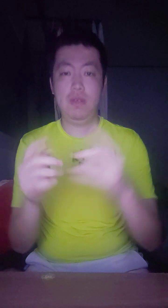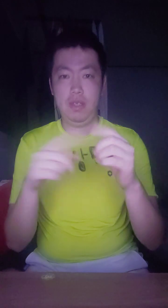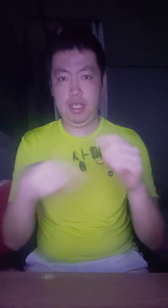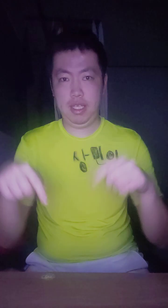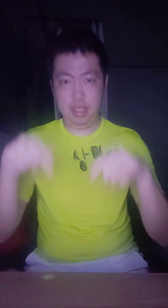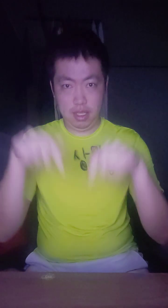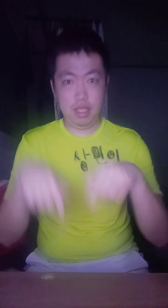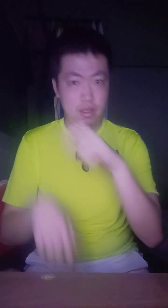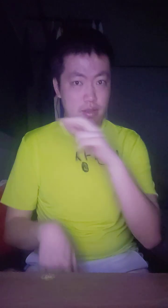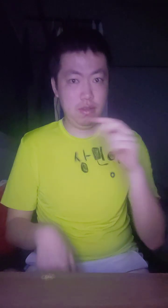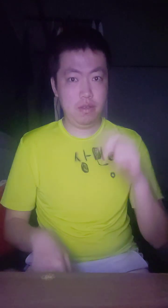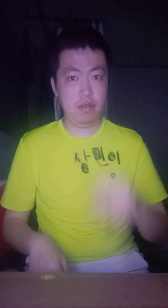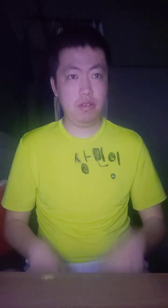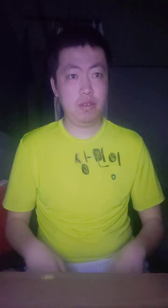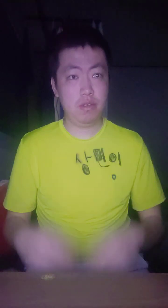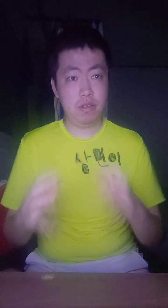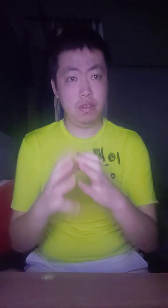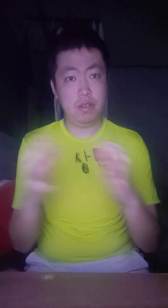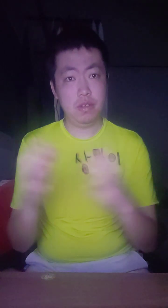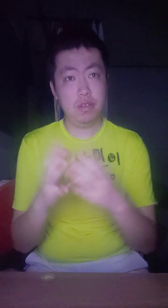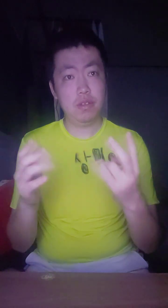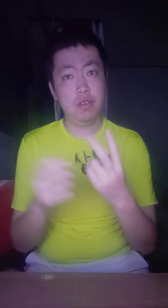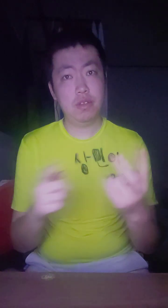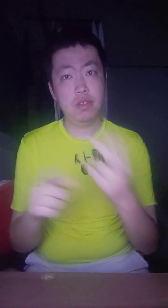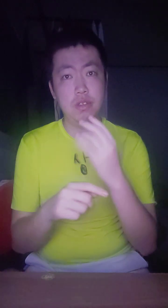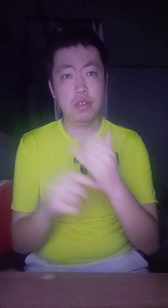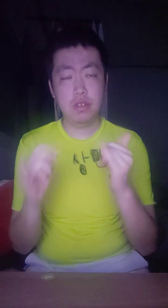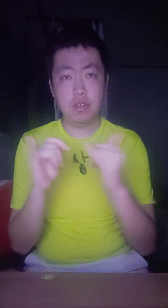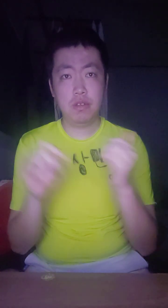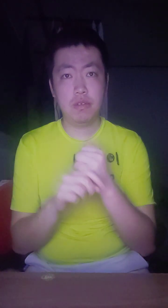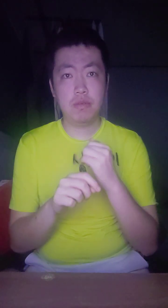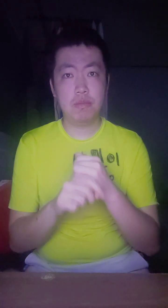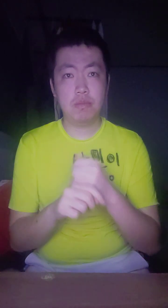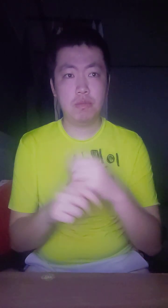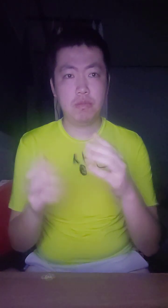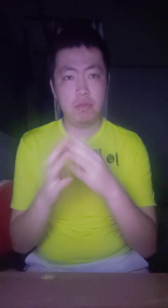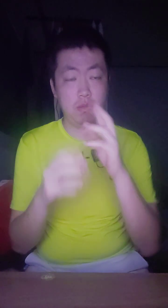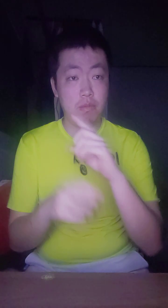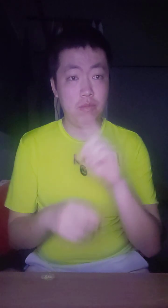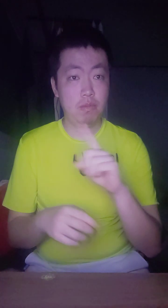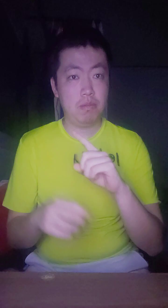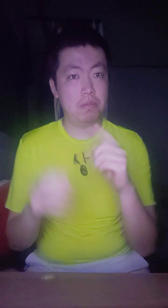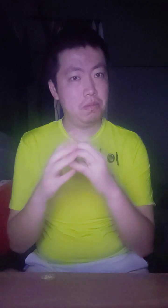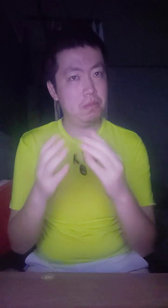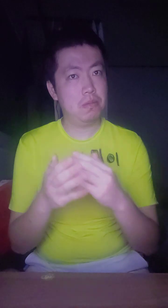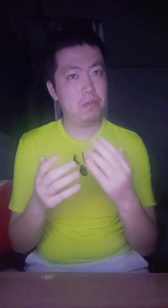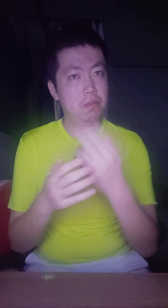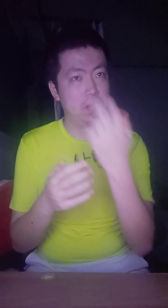있습니다. 바깥에서 한 20분 정도 기다리다가 뭐 문제가 생겼는 것 같다 해가지고 이제 들어가게 된